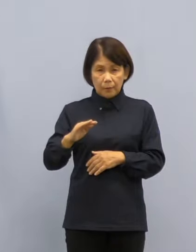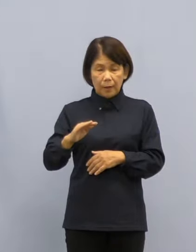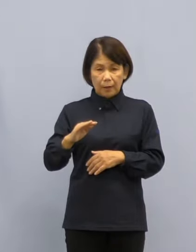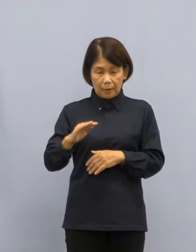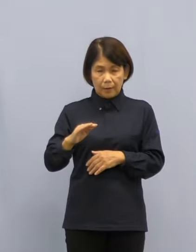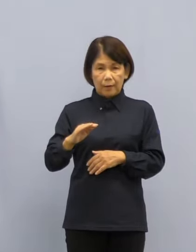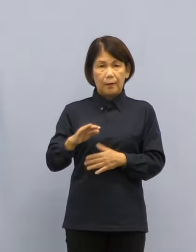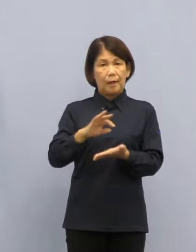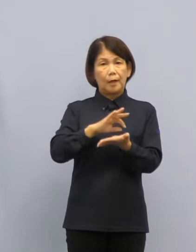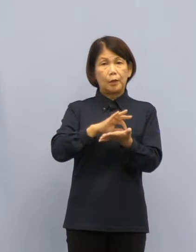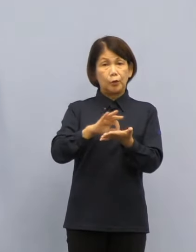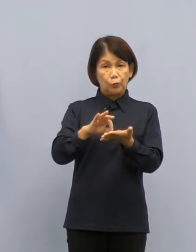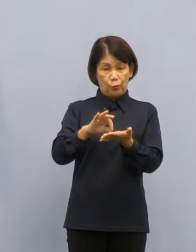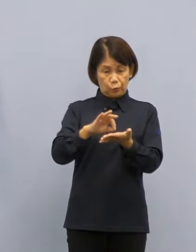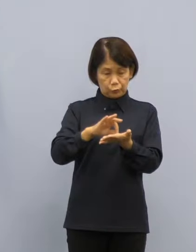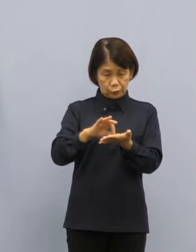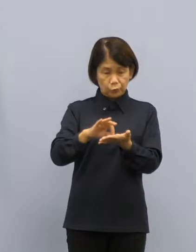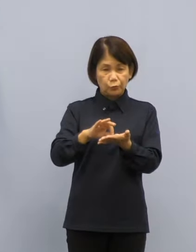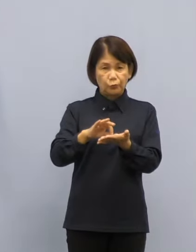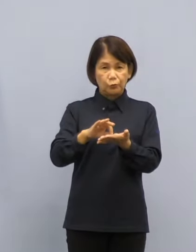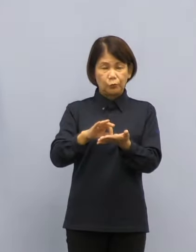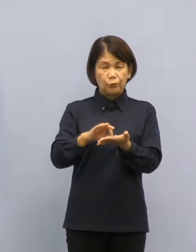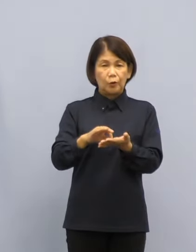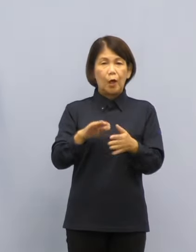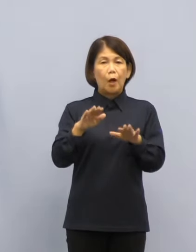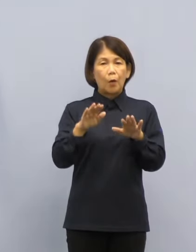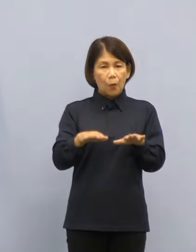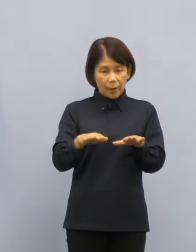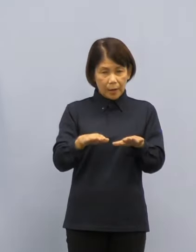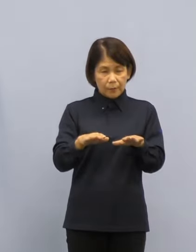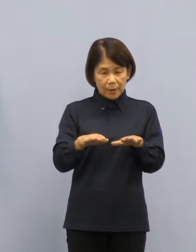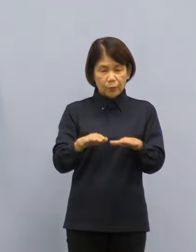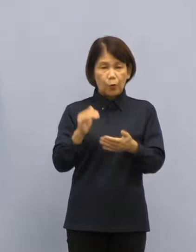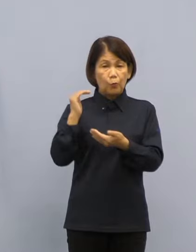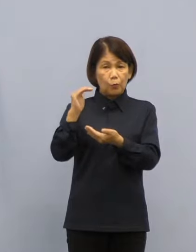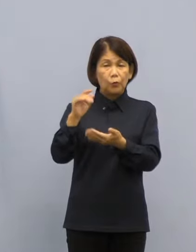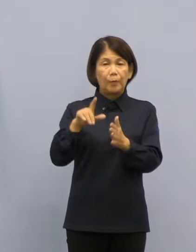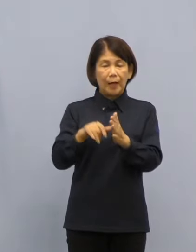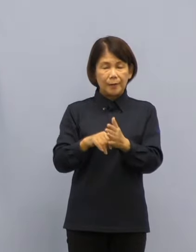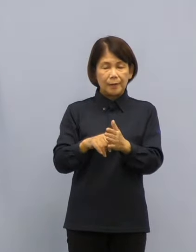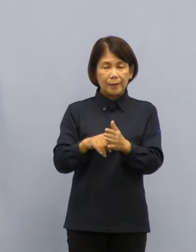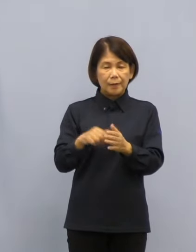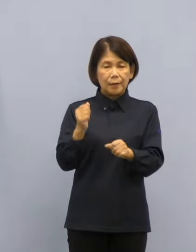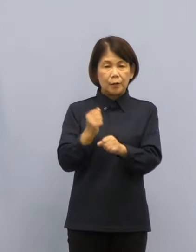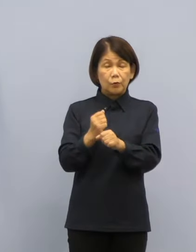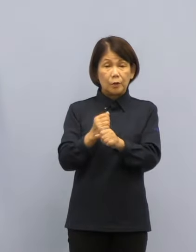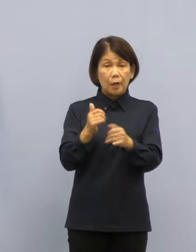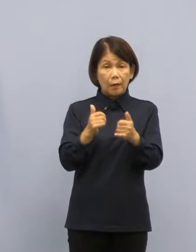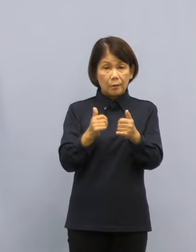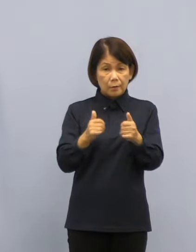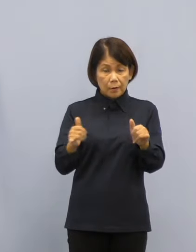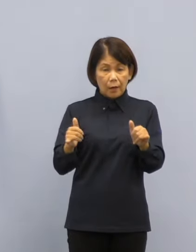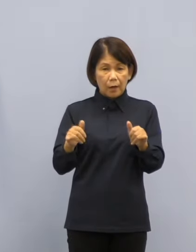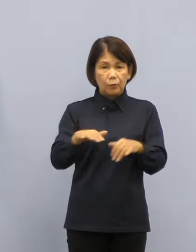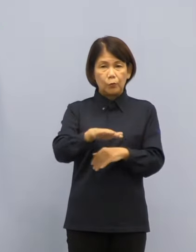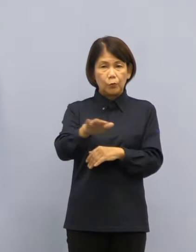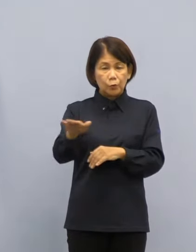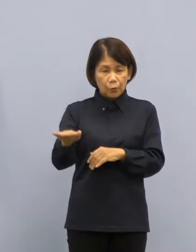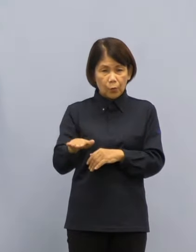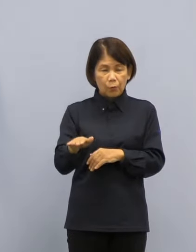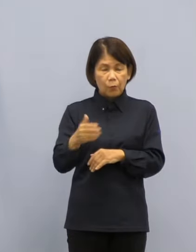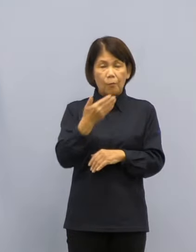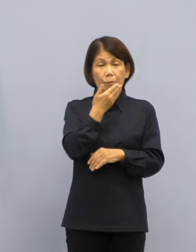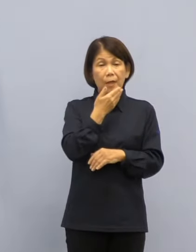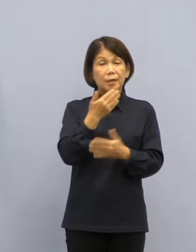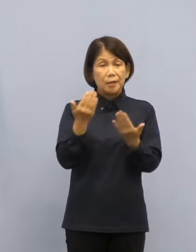される、今回の場合は生産者の方も含まれるかもしれませんけどそういった方々の利便性が確保されてやっぱ